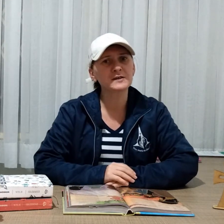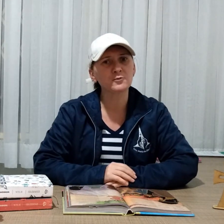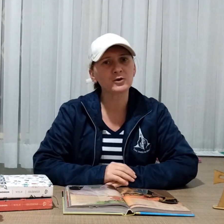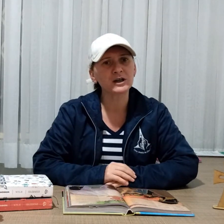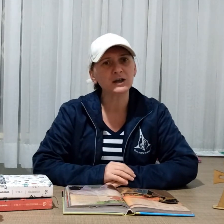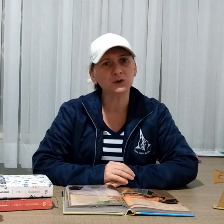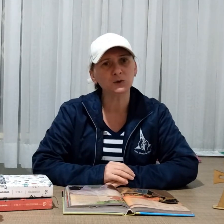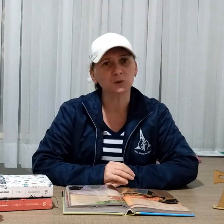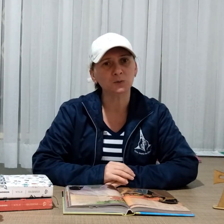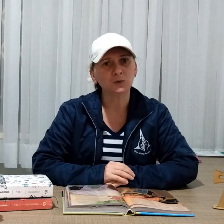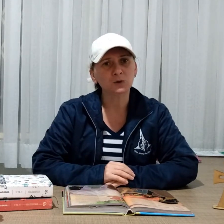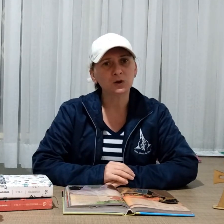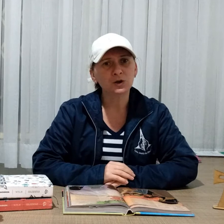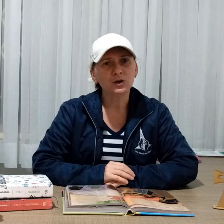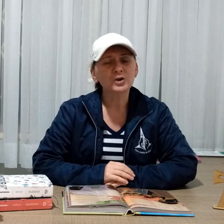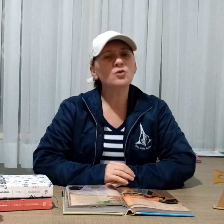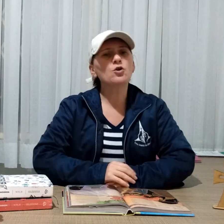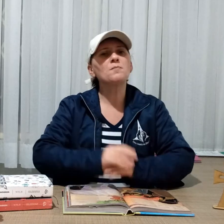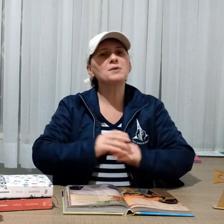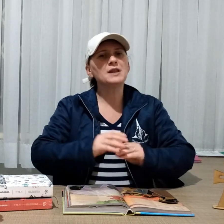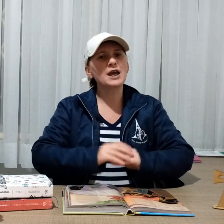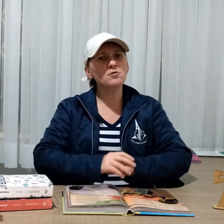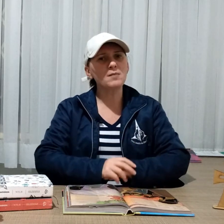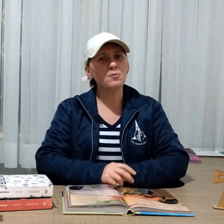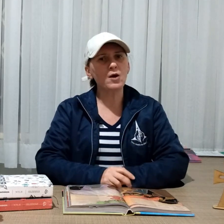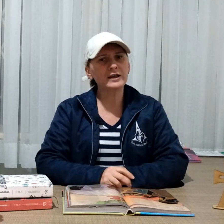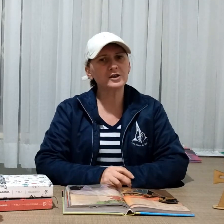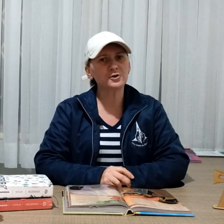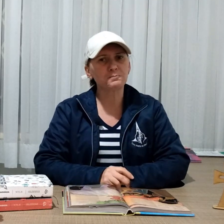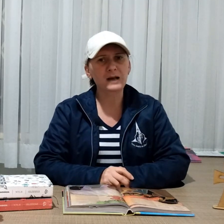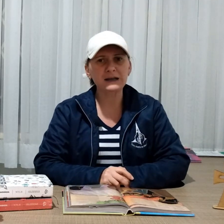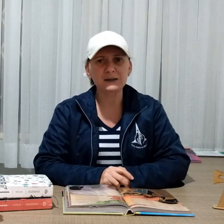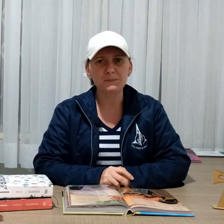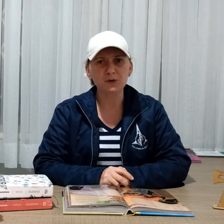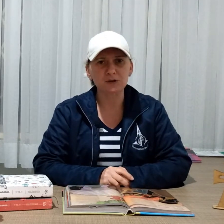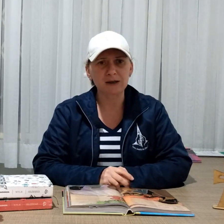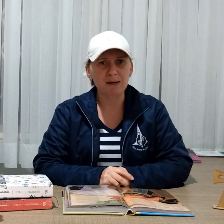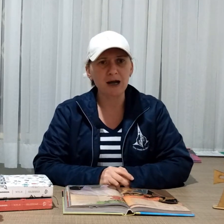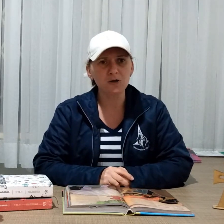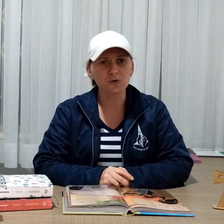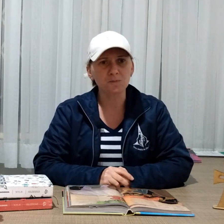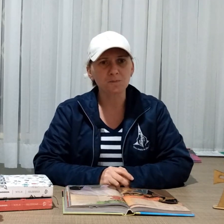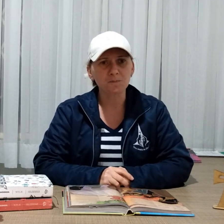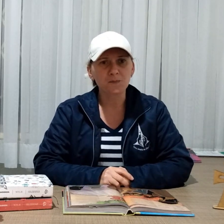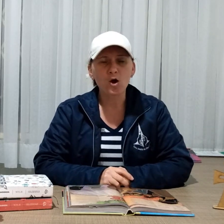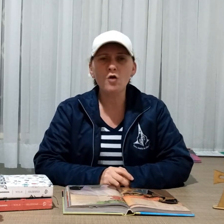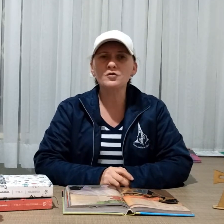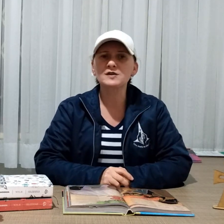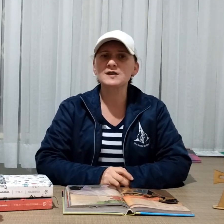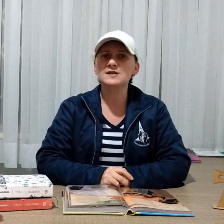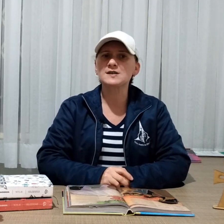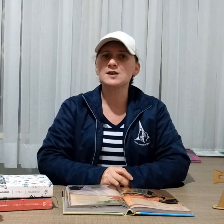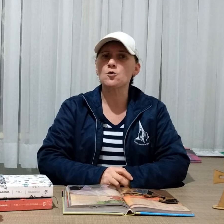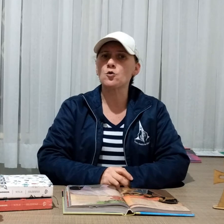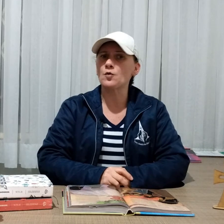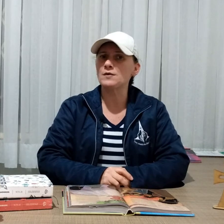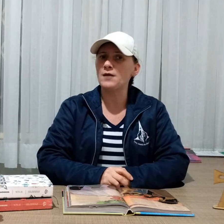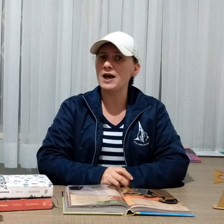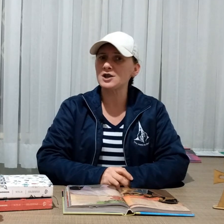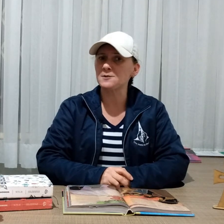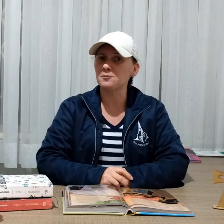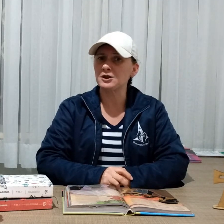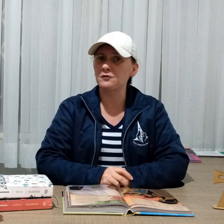estão resmungando? Não combinei uma moeda de prata pelo trabalho? Ou vocês estão